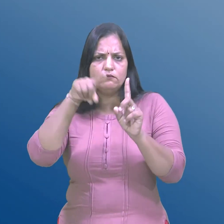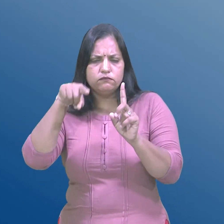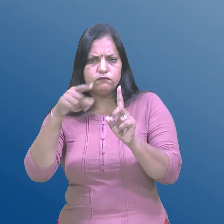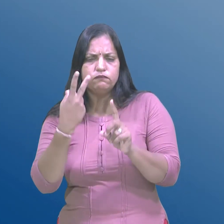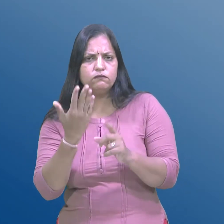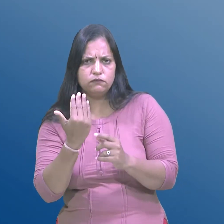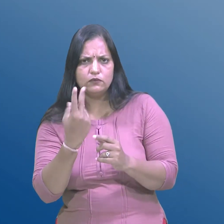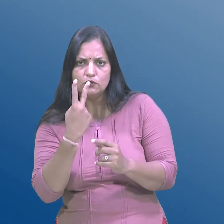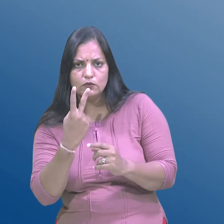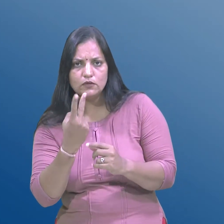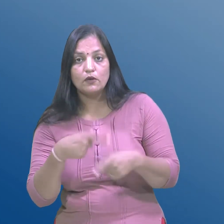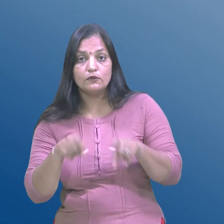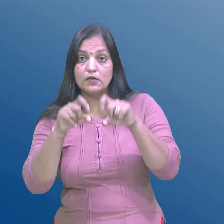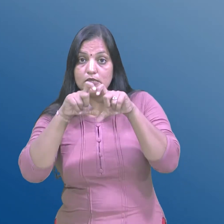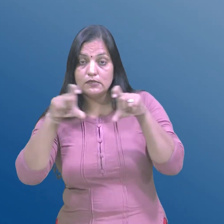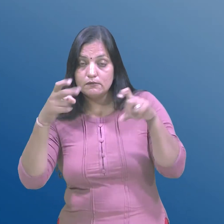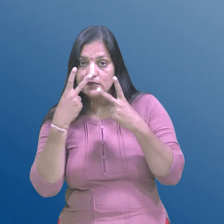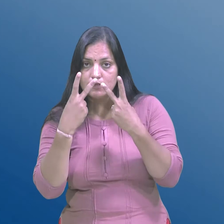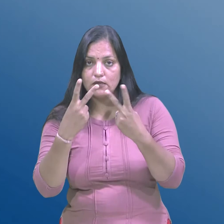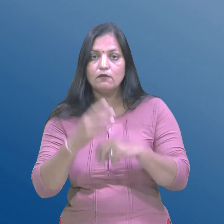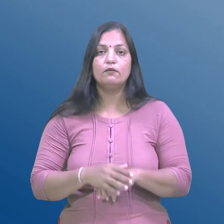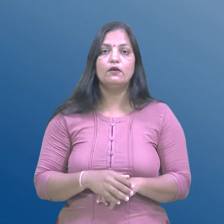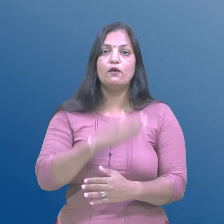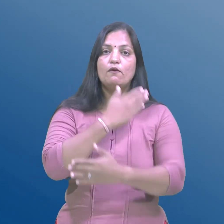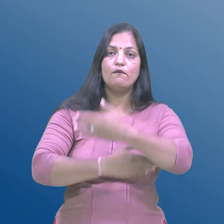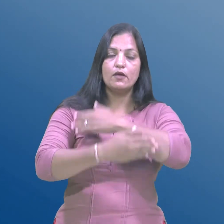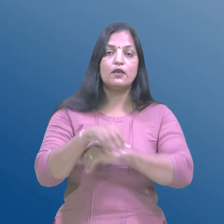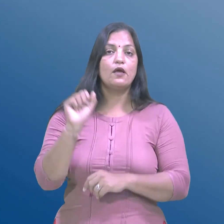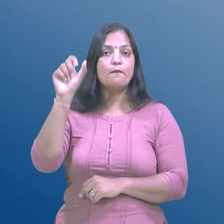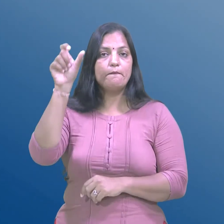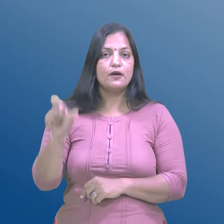સ્પષ્ટ કરવામાં આવેલ વિકલાંગ વ્યક્તિનો સમાવેશ થાય છે.